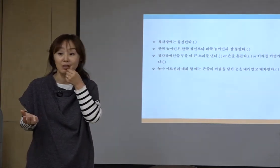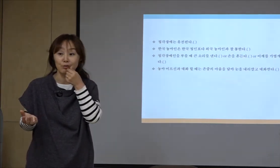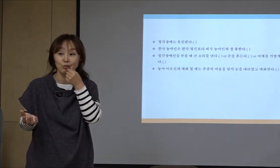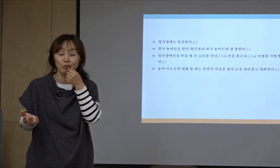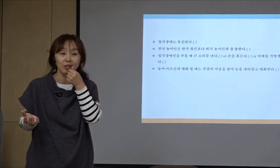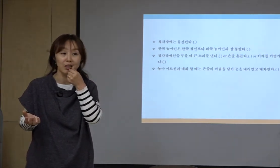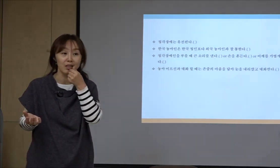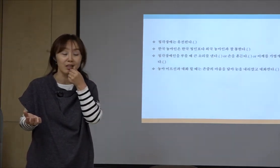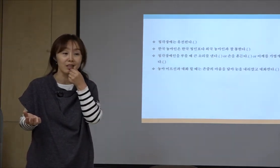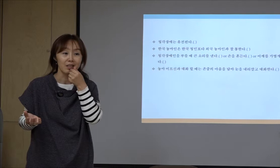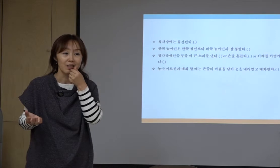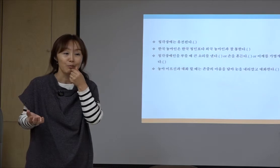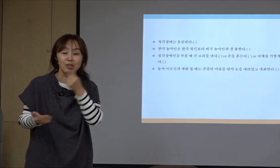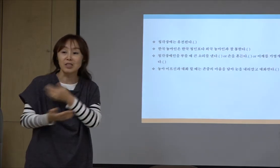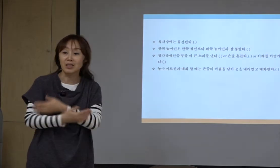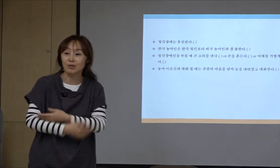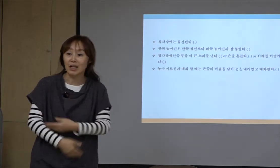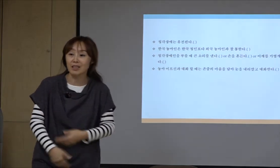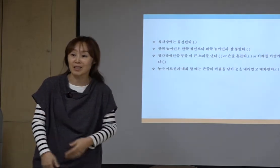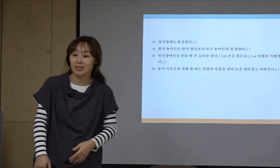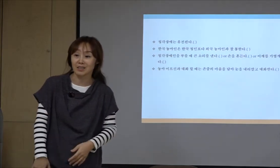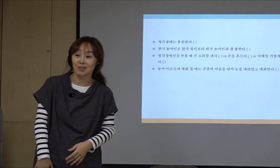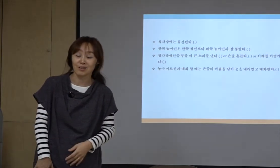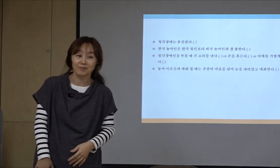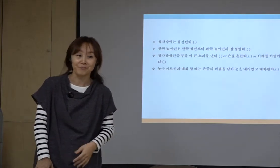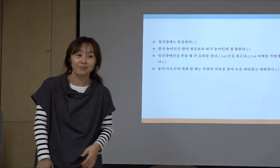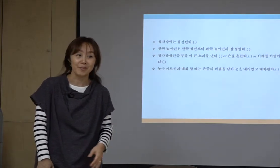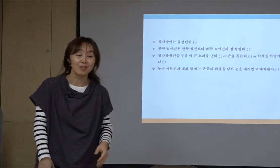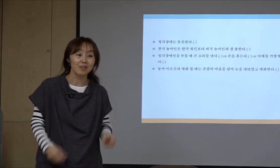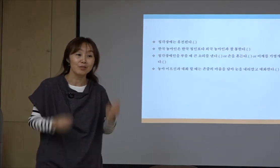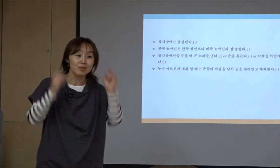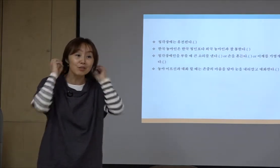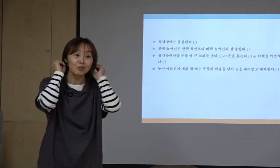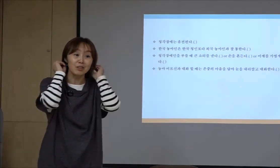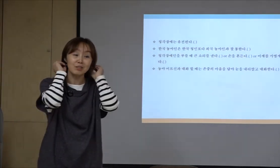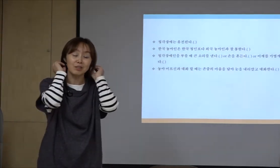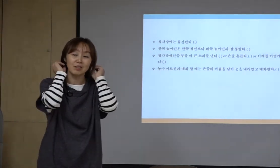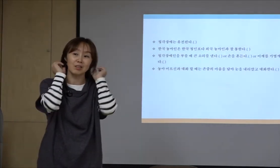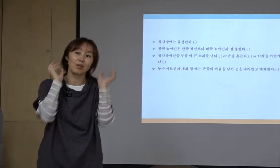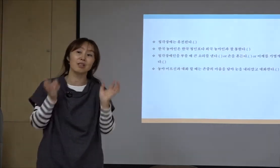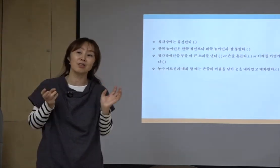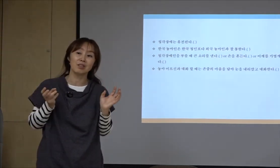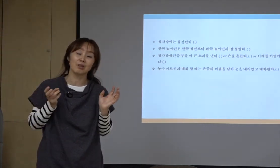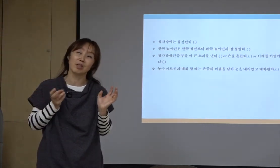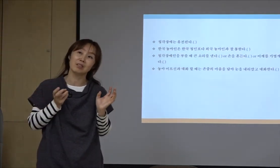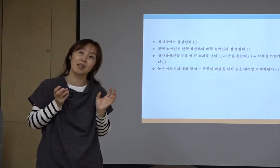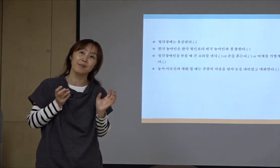하는 수술이나 뭐 지체장애도 한계가 있잖아요. 근데 이거는 들을 수 있는 거니까 되게 획기적이라고 하는데